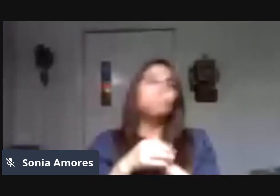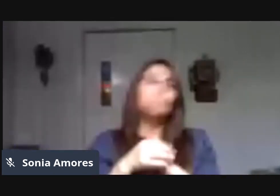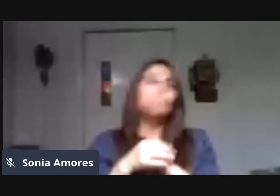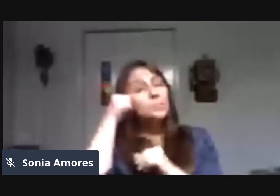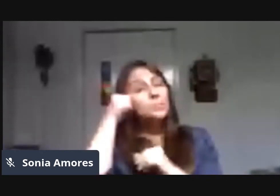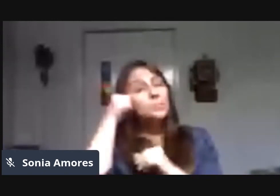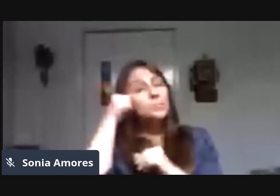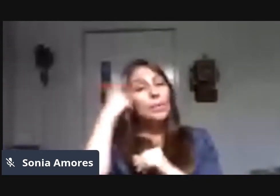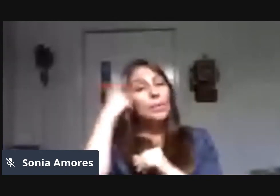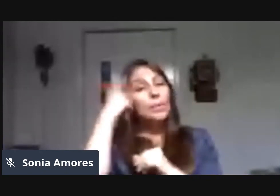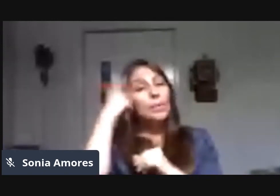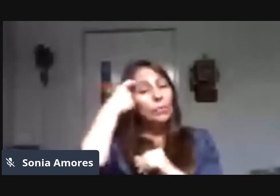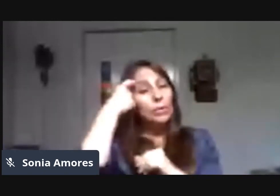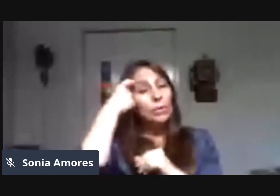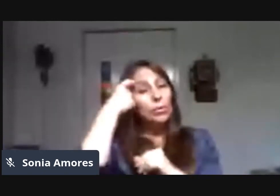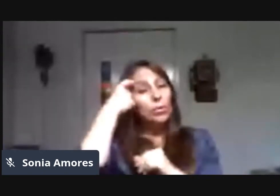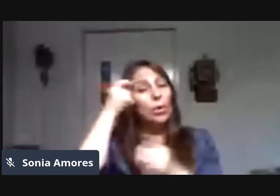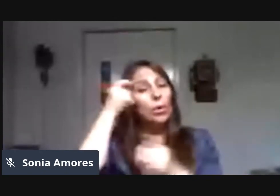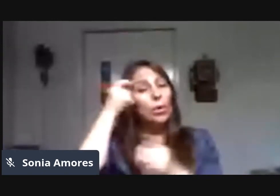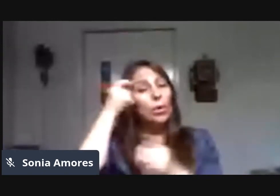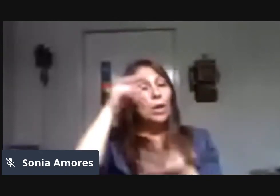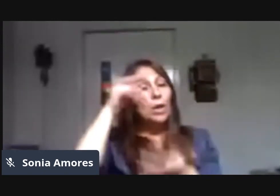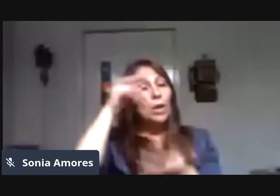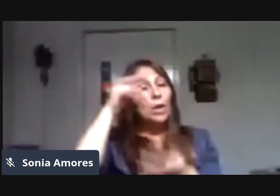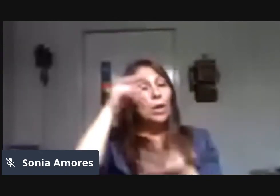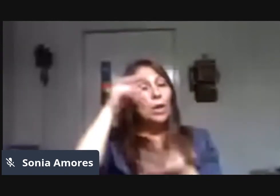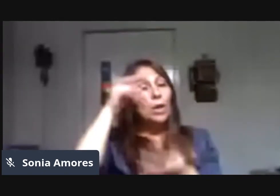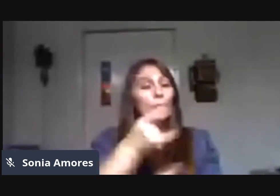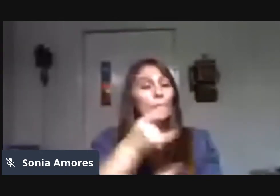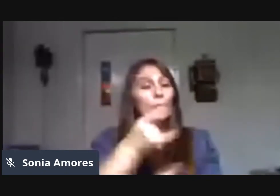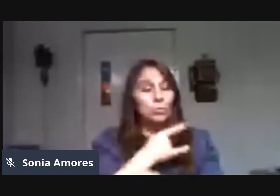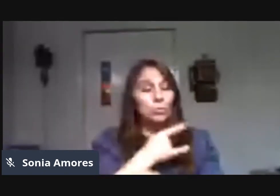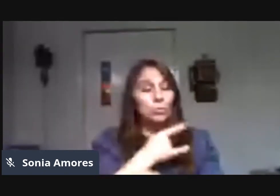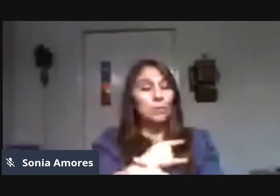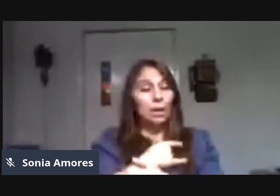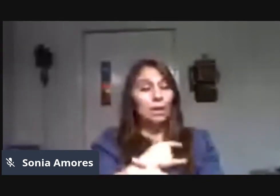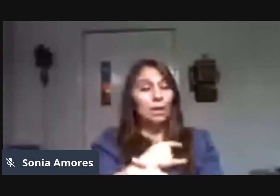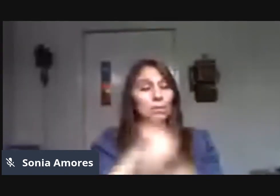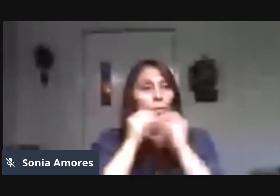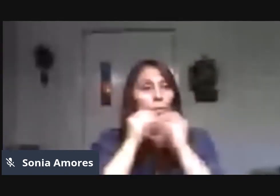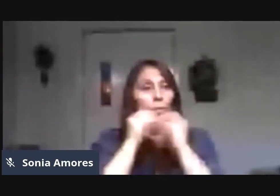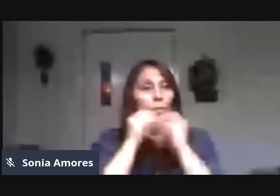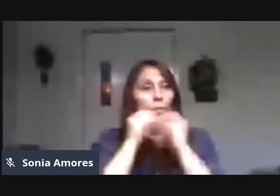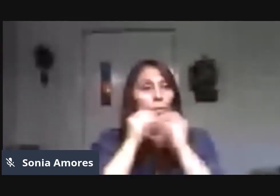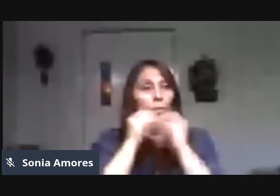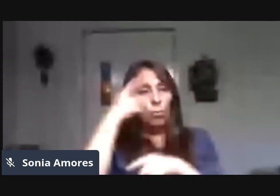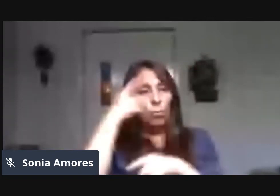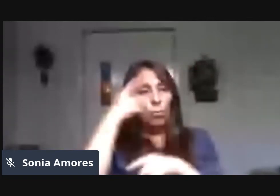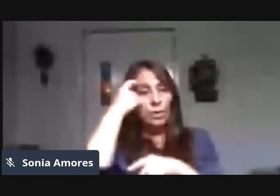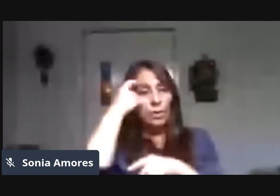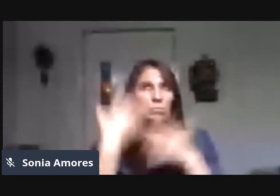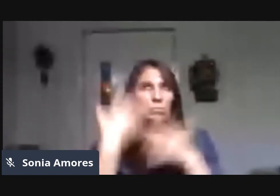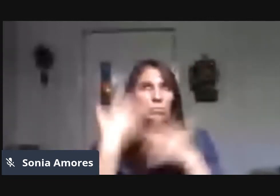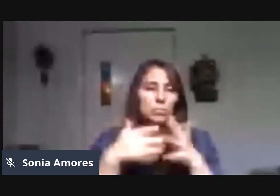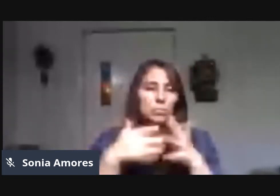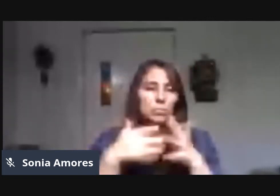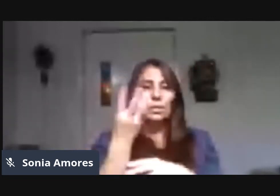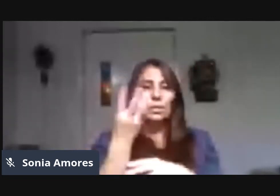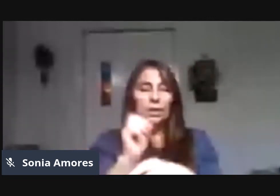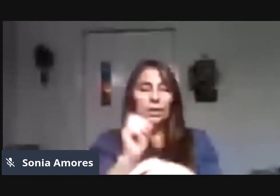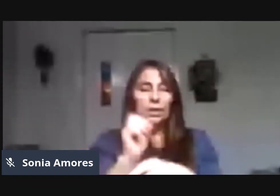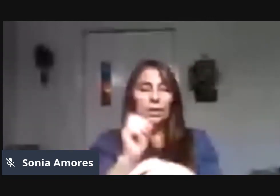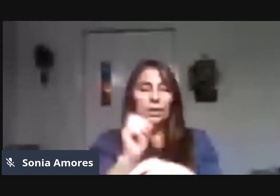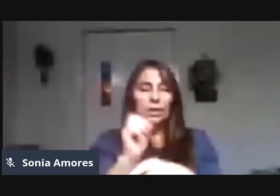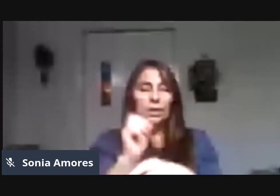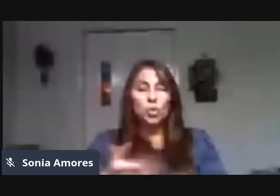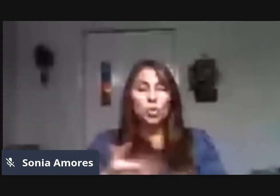deuda histórica con las universidades públicas de este país, que es alrededor de más de 32 billones de pesos. Recuerden, como dato